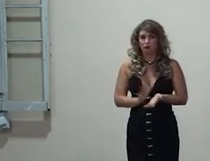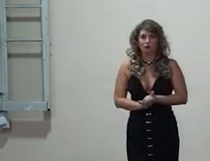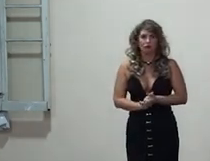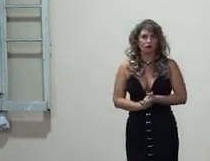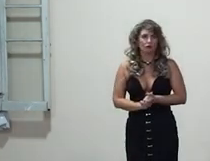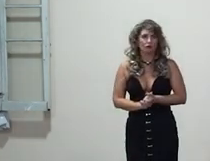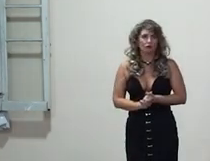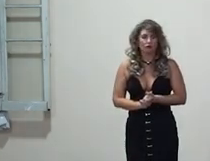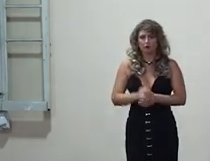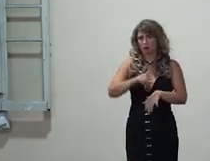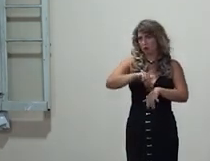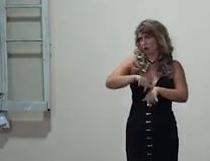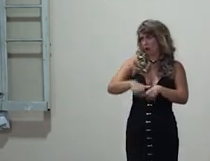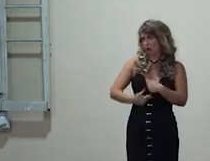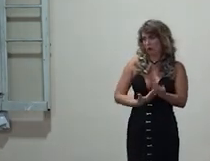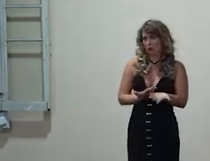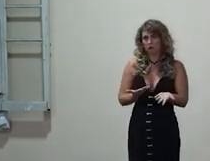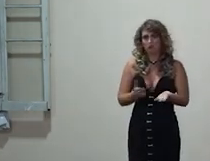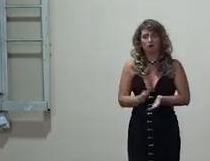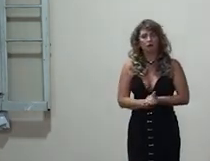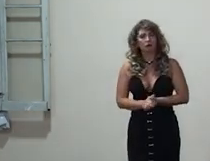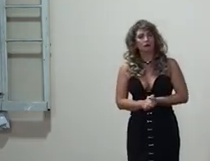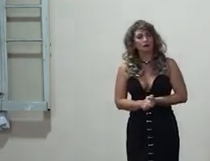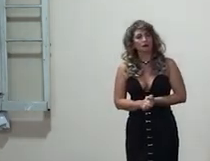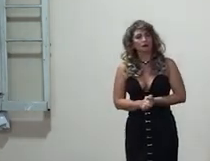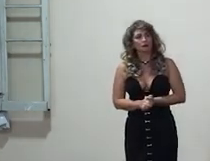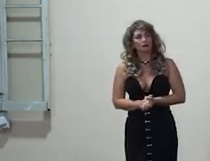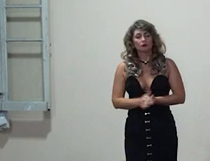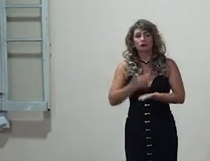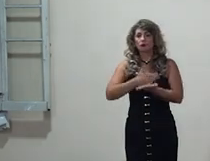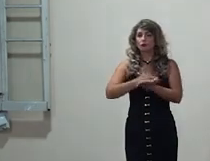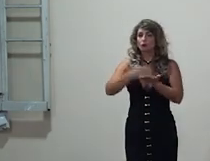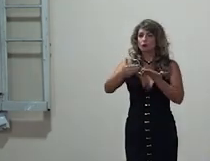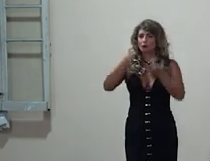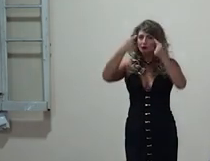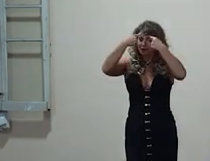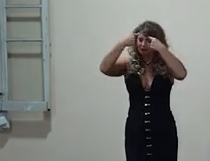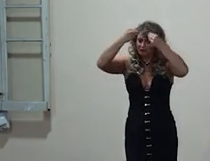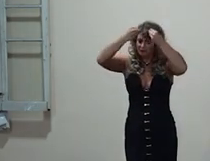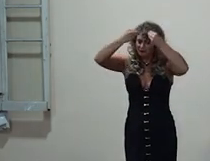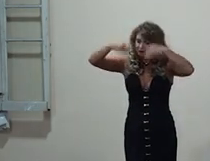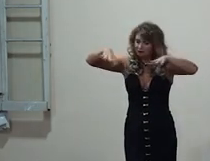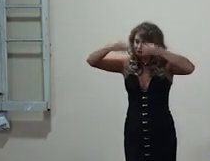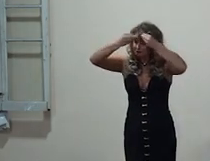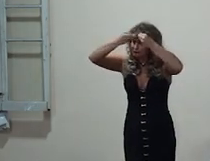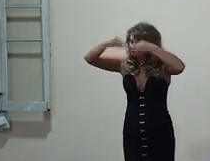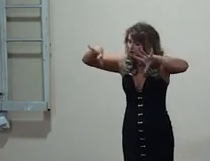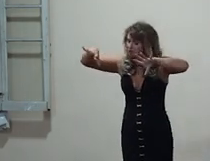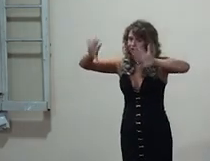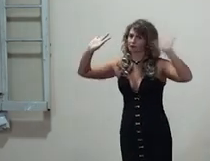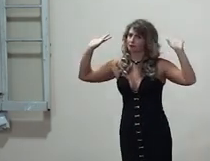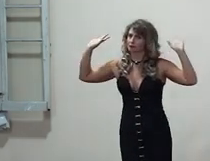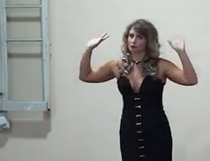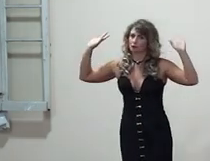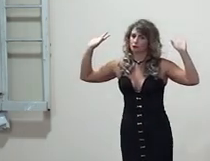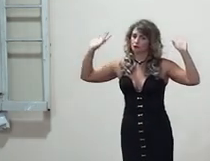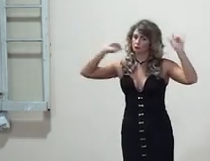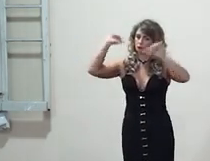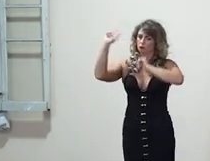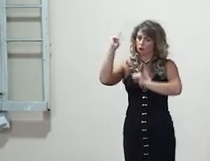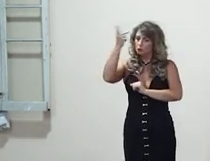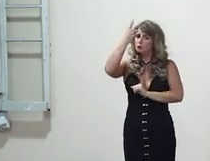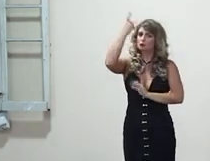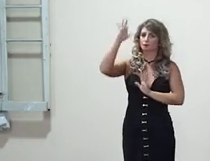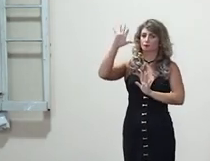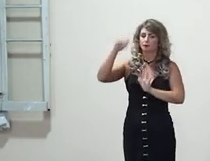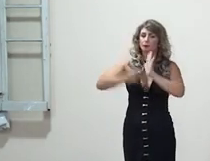no atraso. Então, vamos começar a desfazer essa situação.